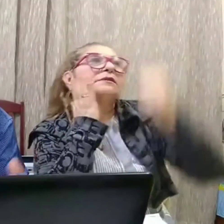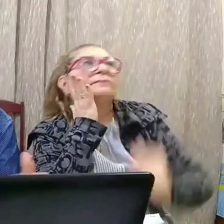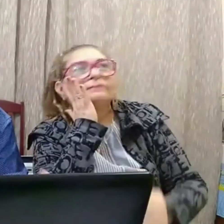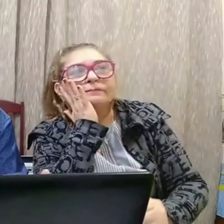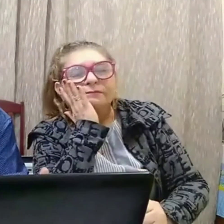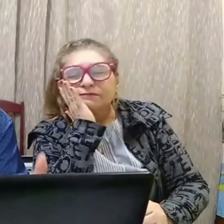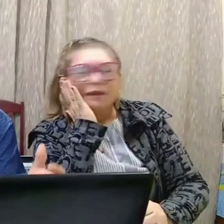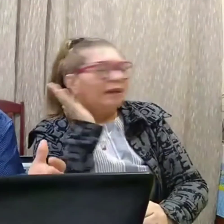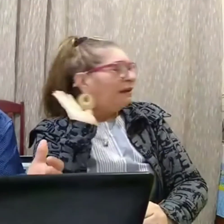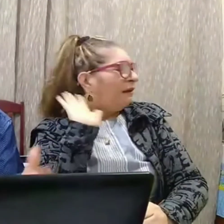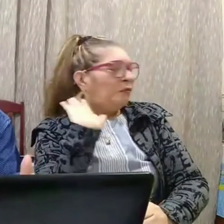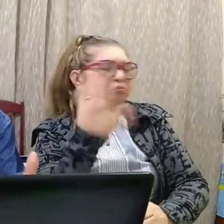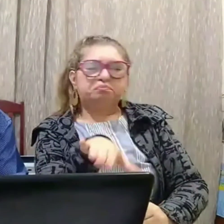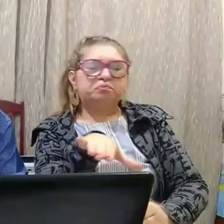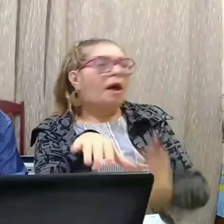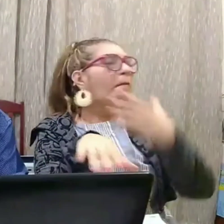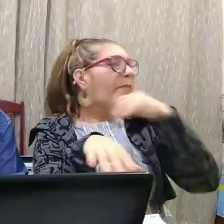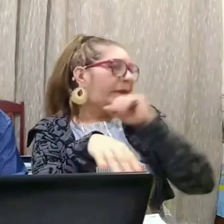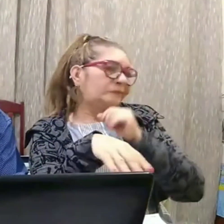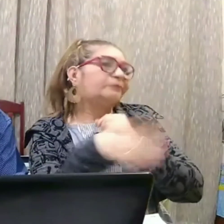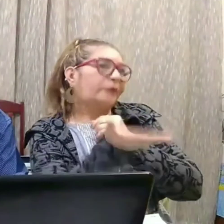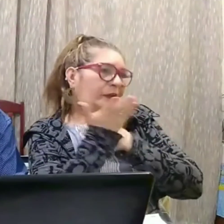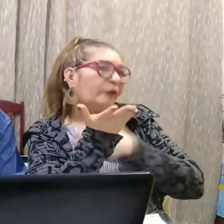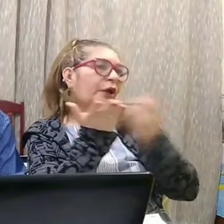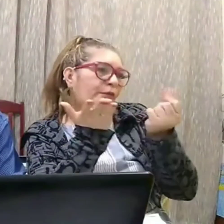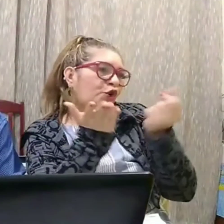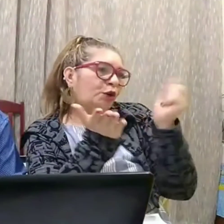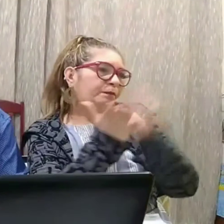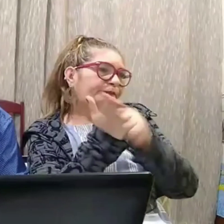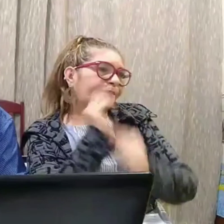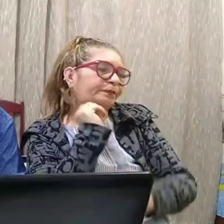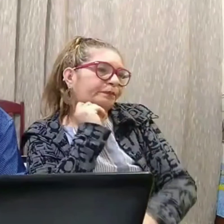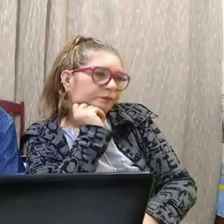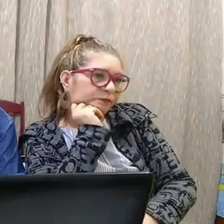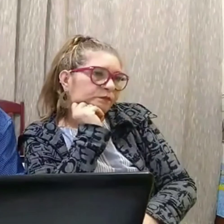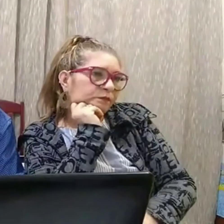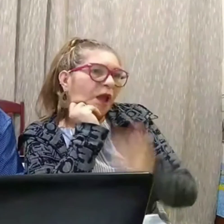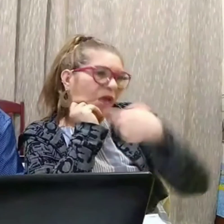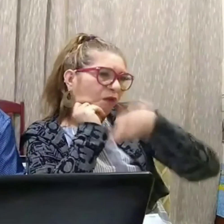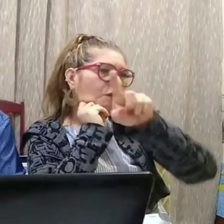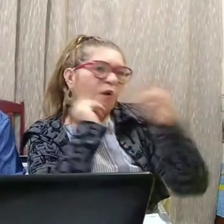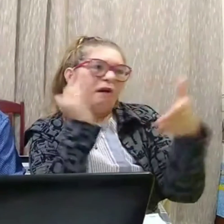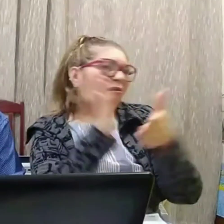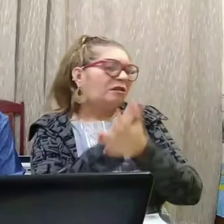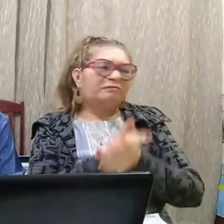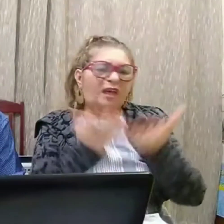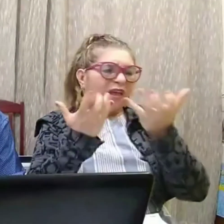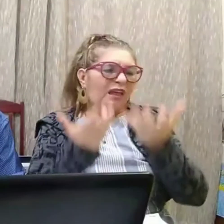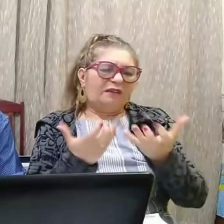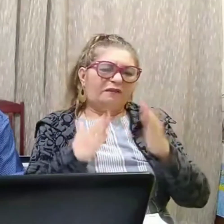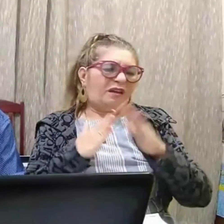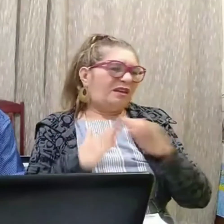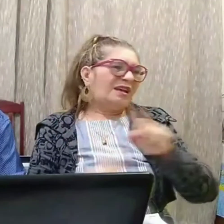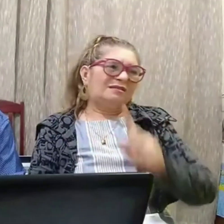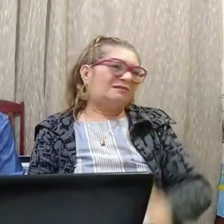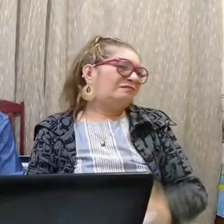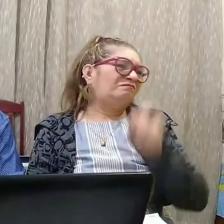diz, pai, dá-me a parte da herança que me cabe e eu vou sair da tua companhia, eu vou